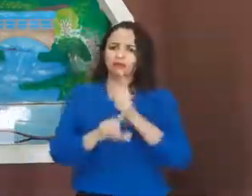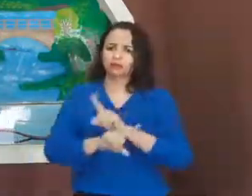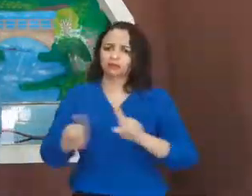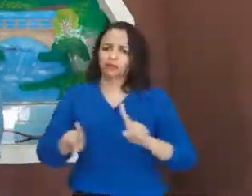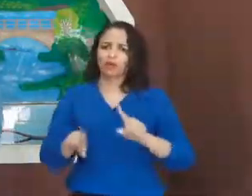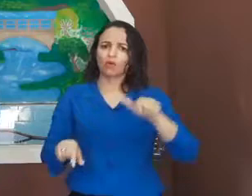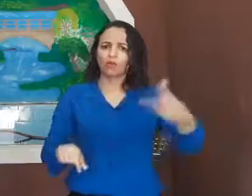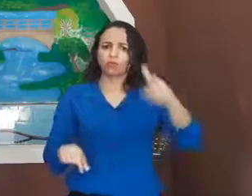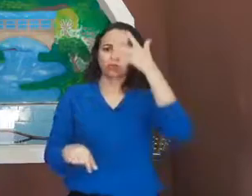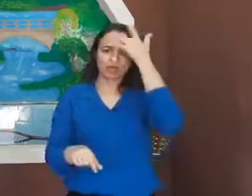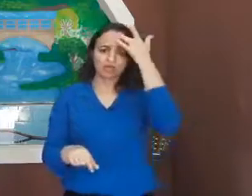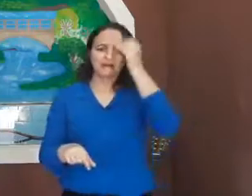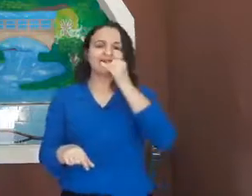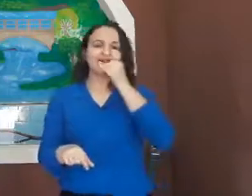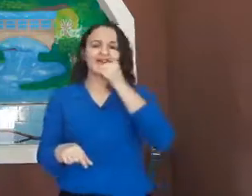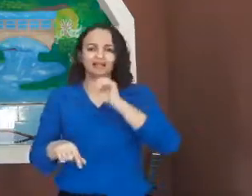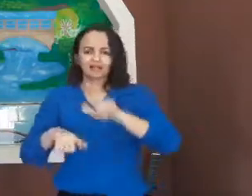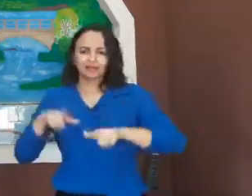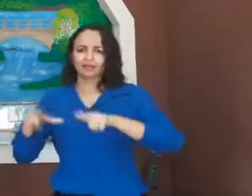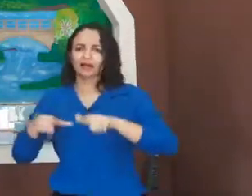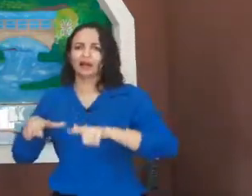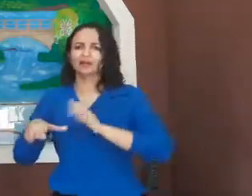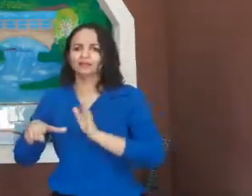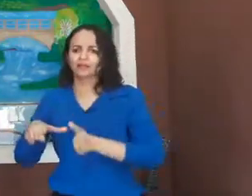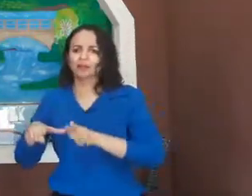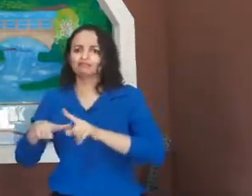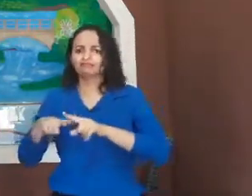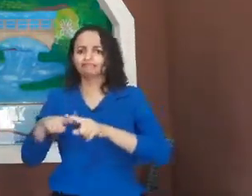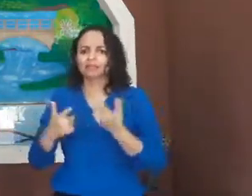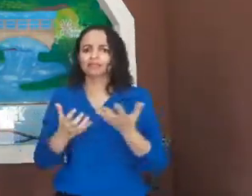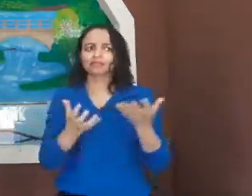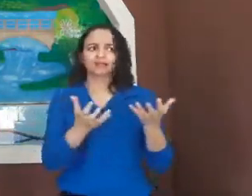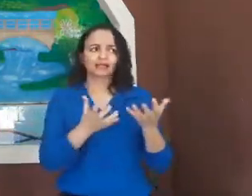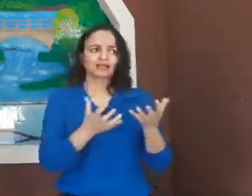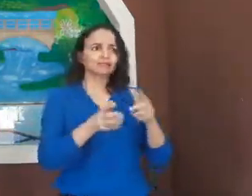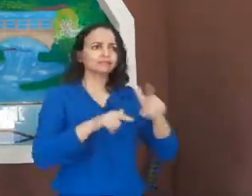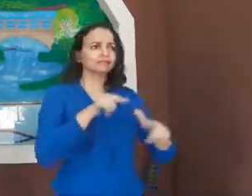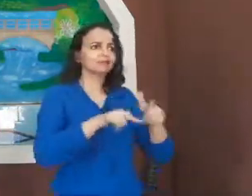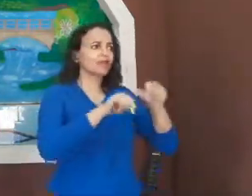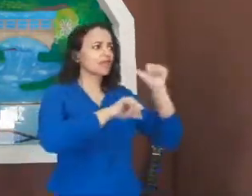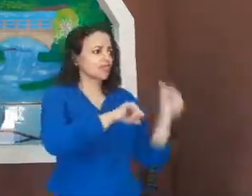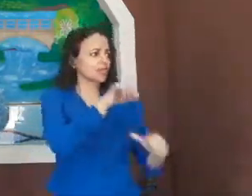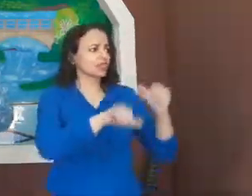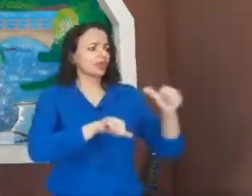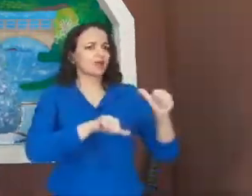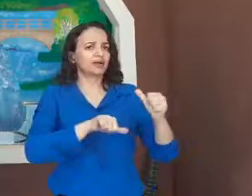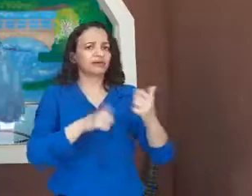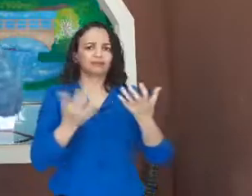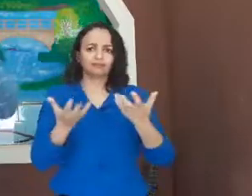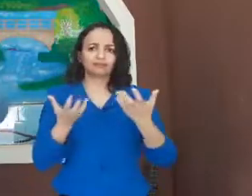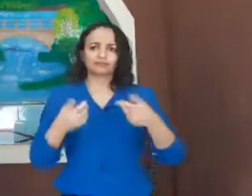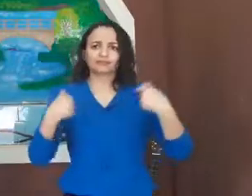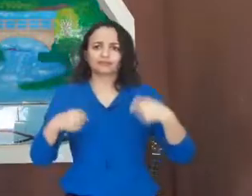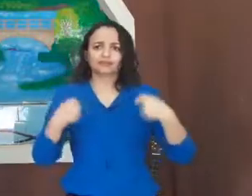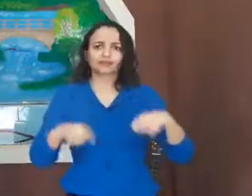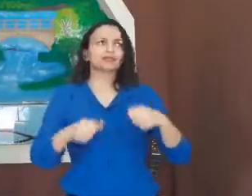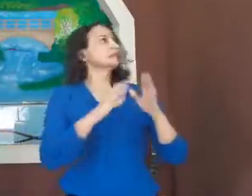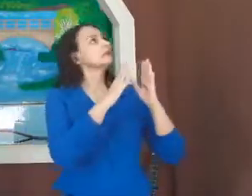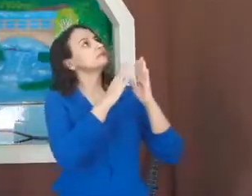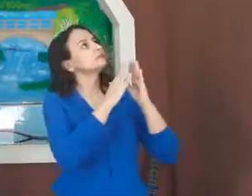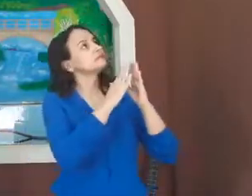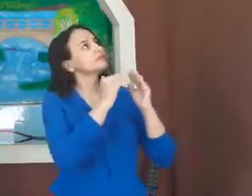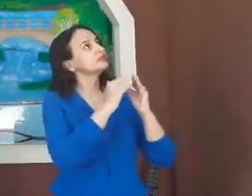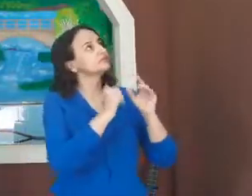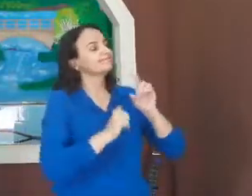de trabalho e nós não buscamos uma orientação de Deus. Nos